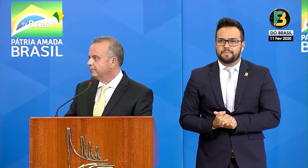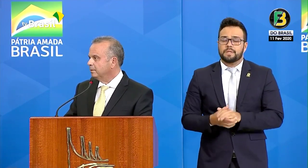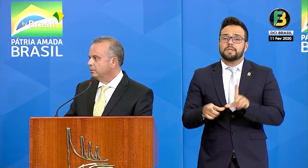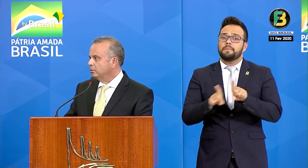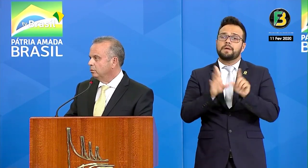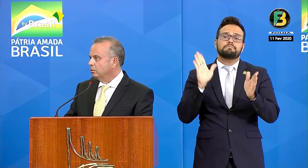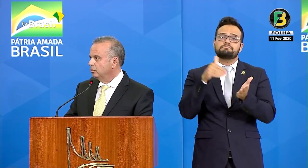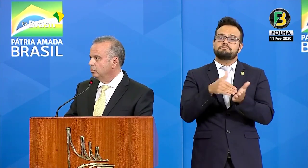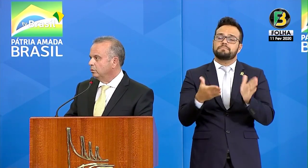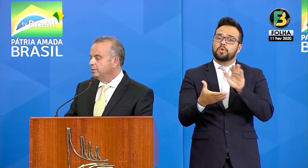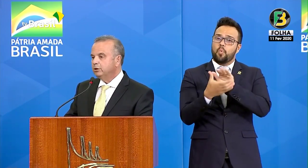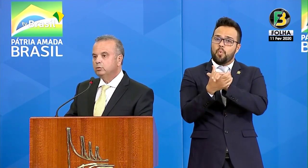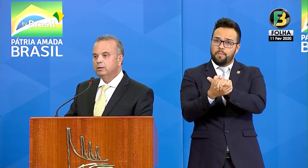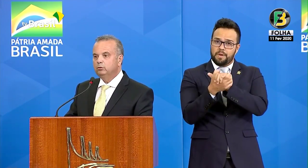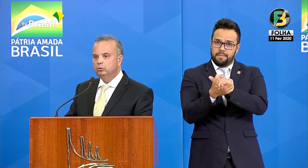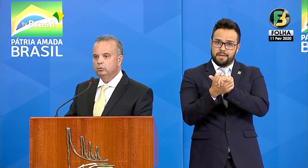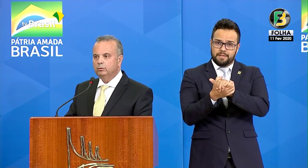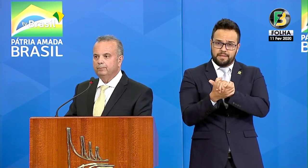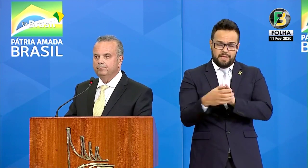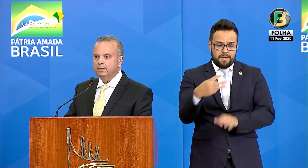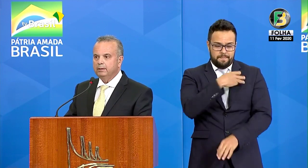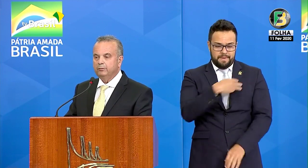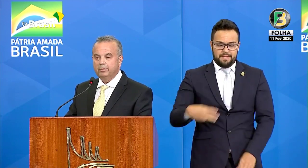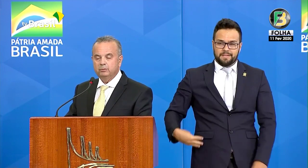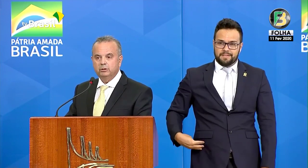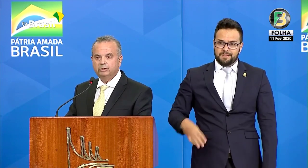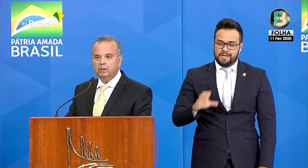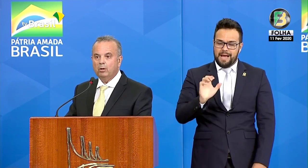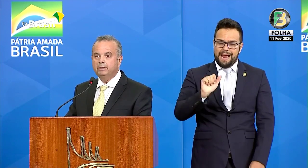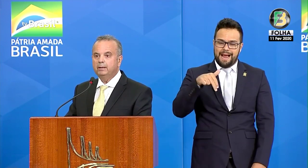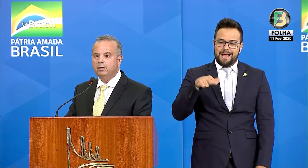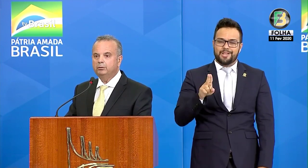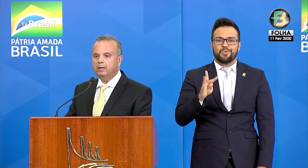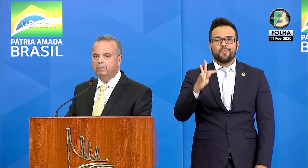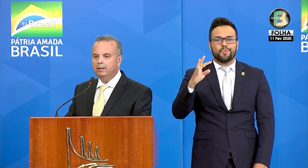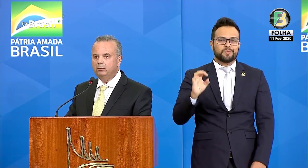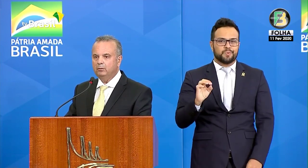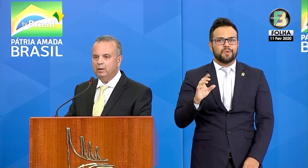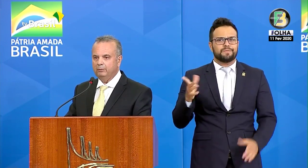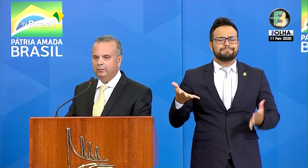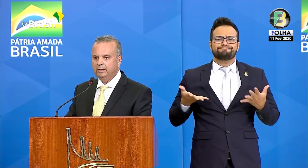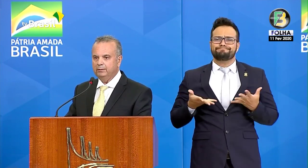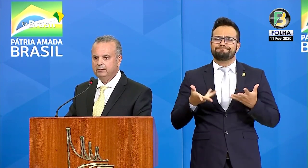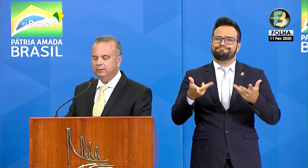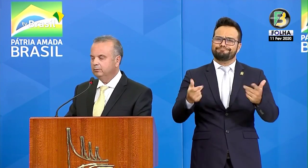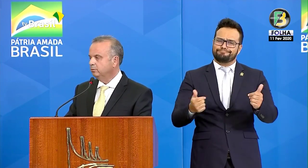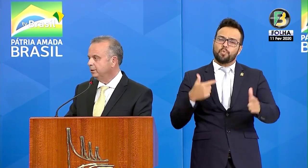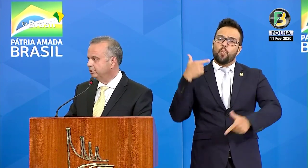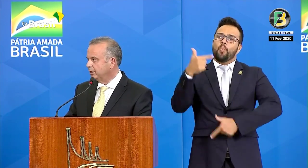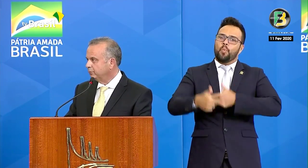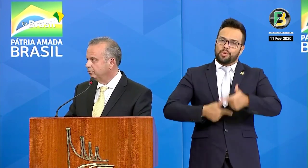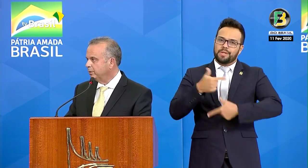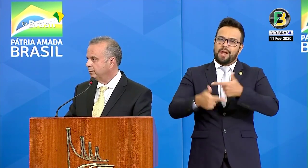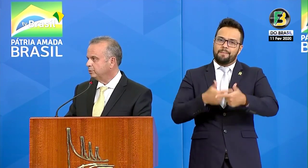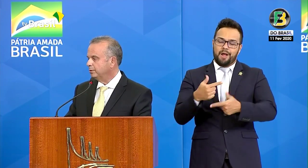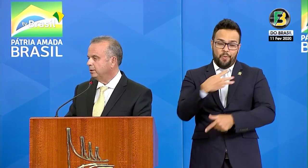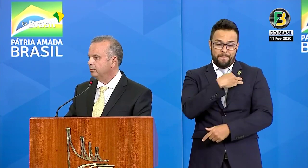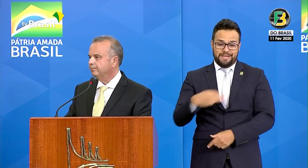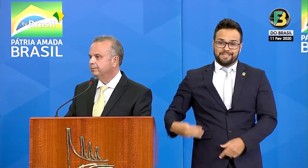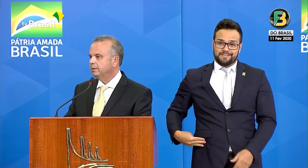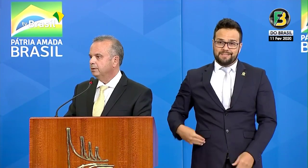saudar o ministro Canuto, que fez um extraordinário trabalho à frente do Ministério do